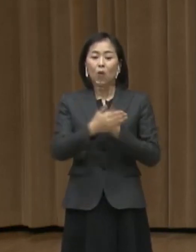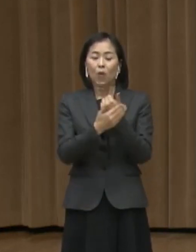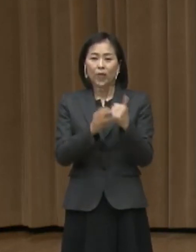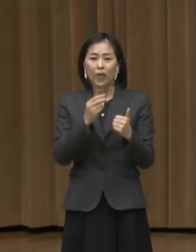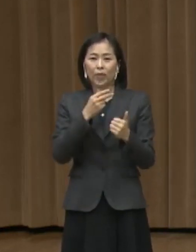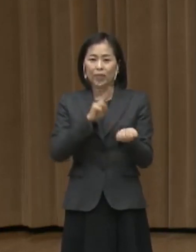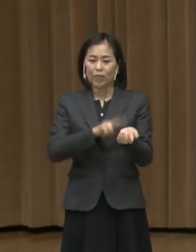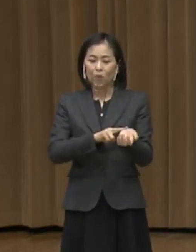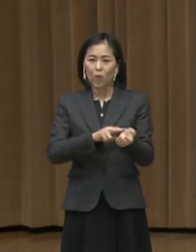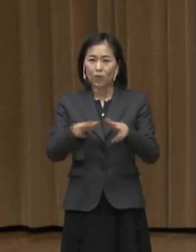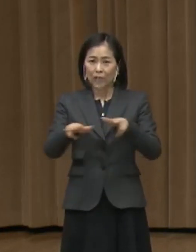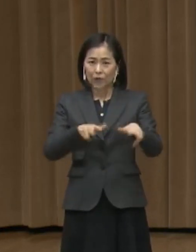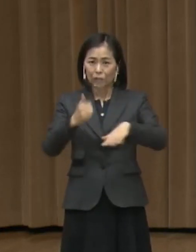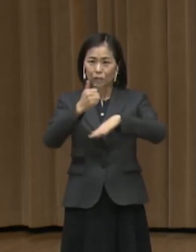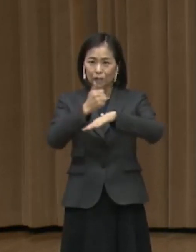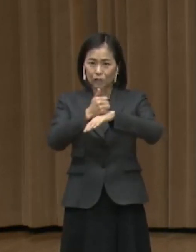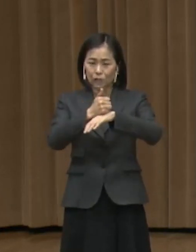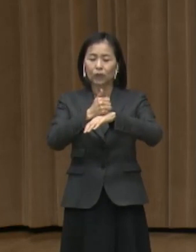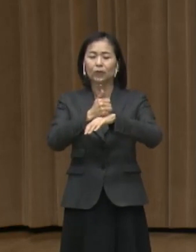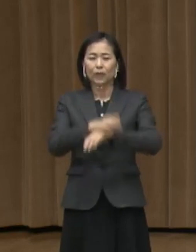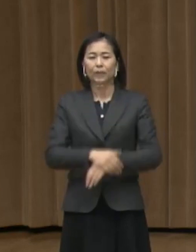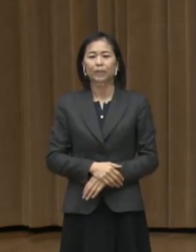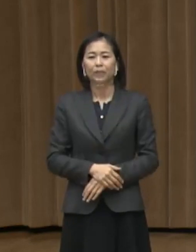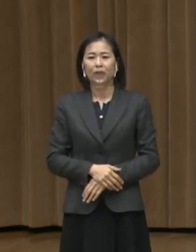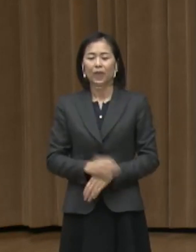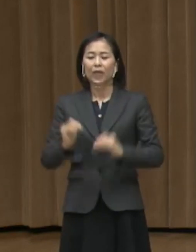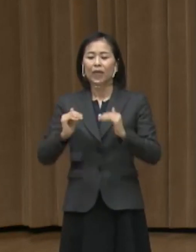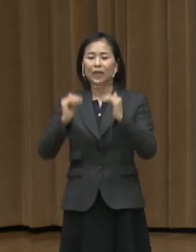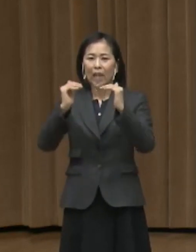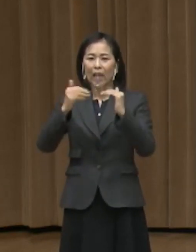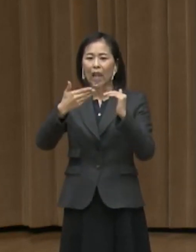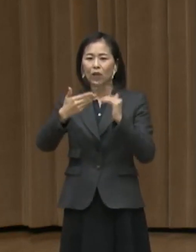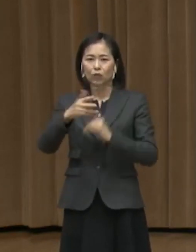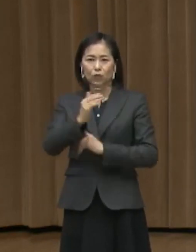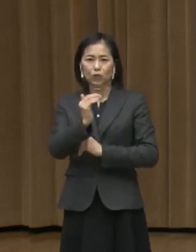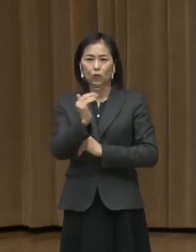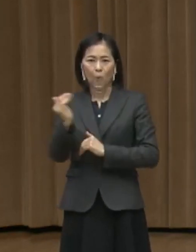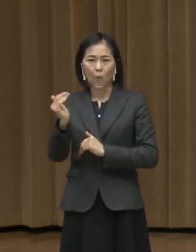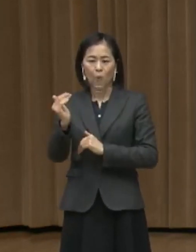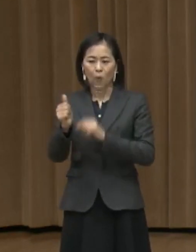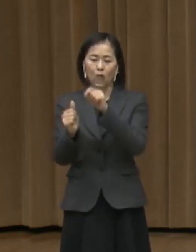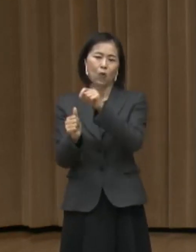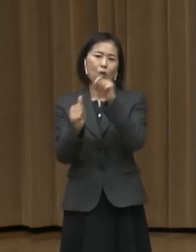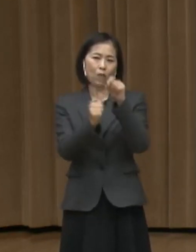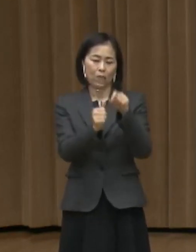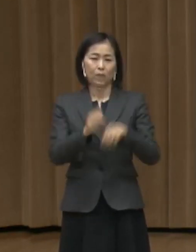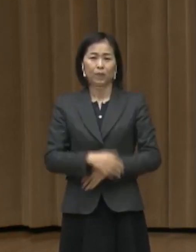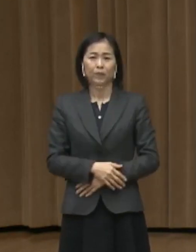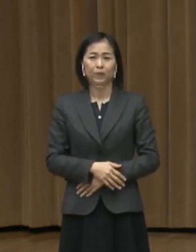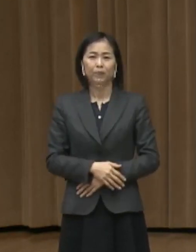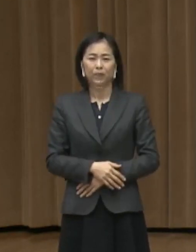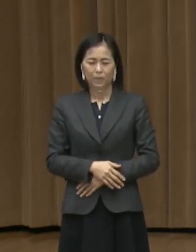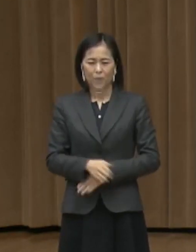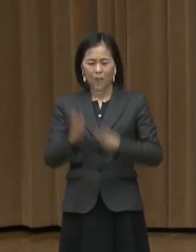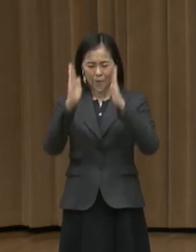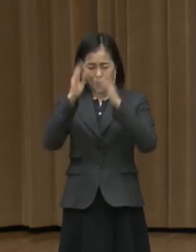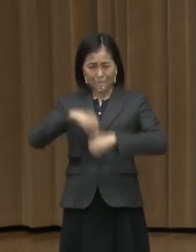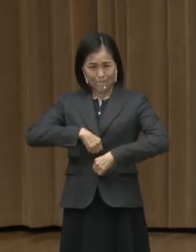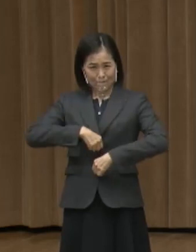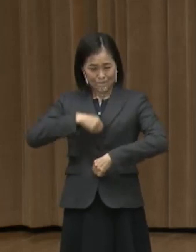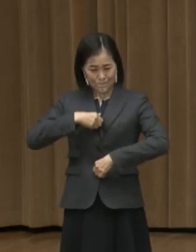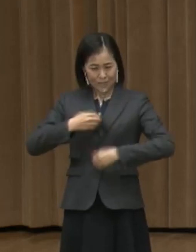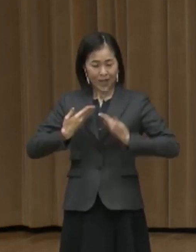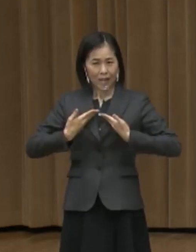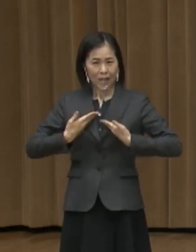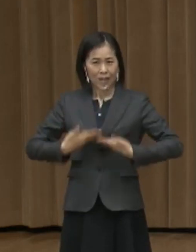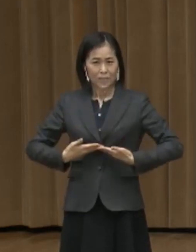には、県立病院機構本部長の高久保康介を登用します。謹厳実直で、冷静か